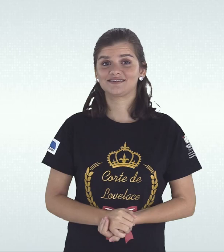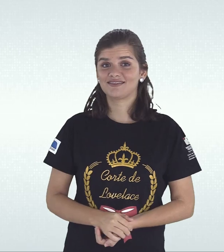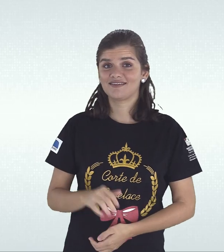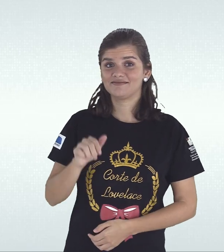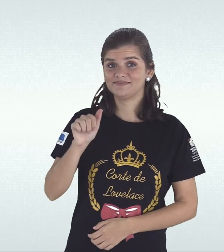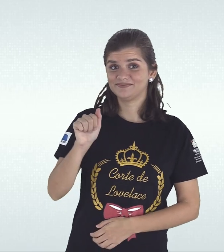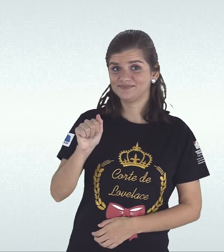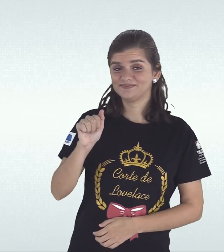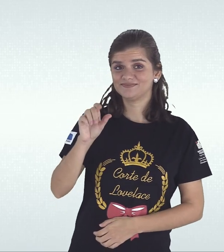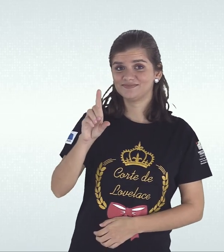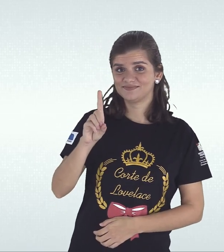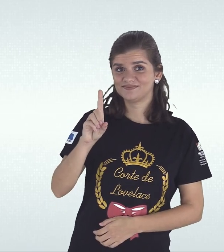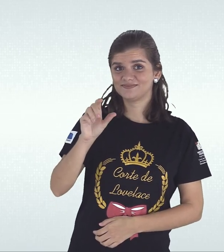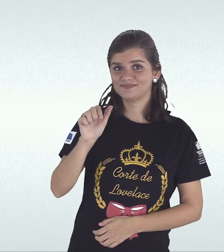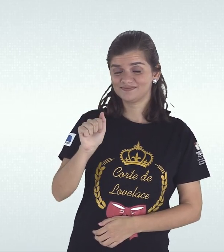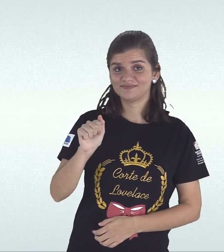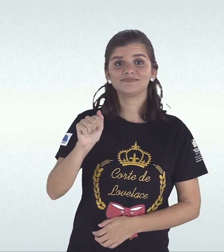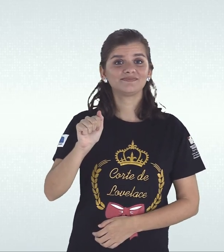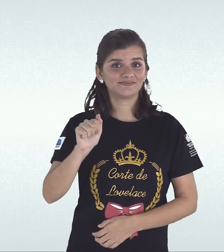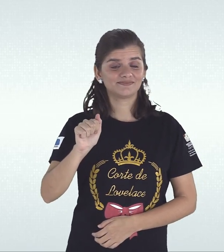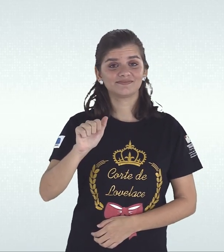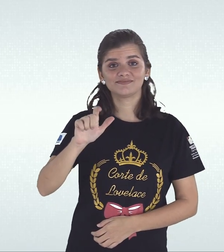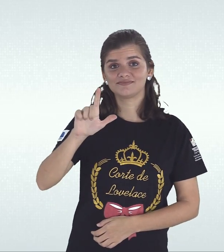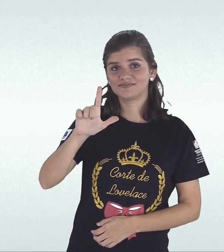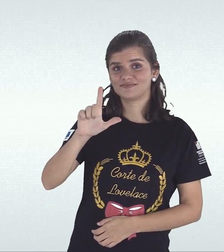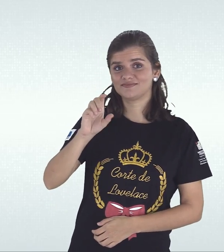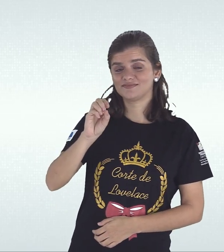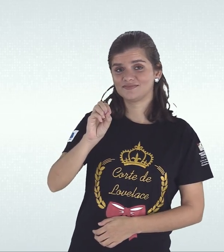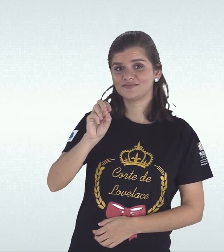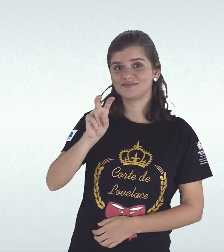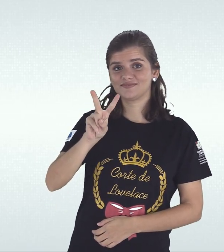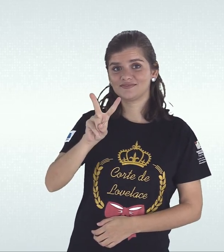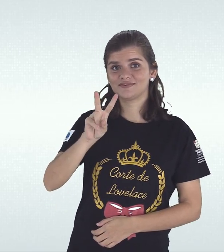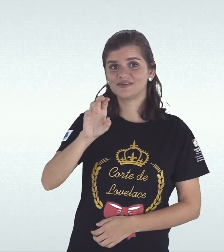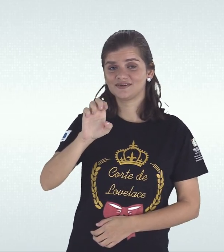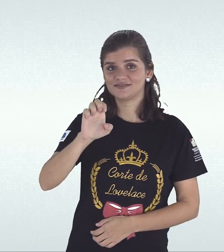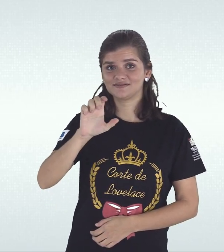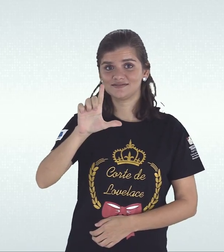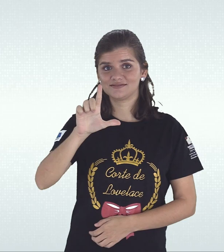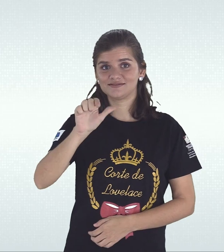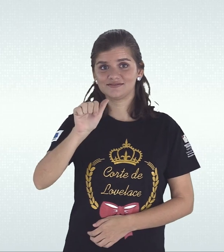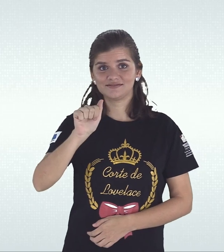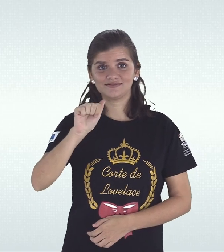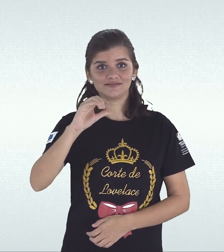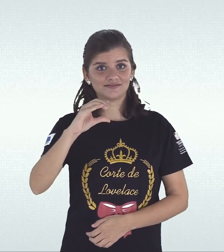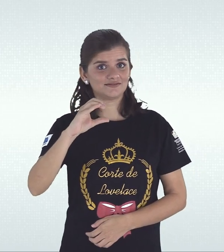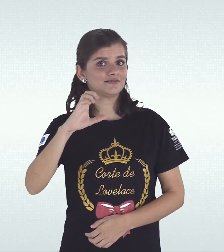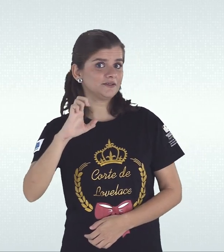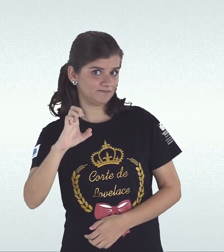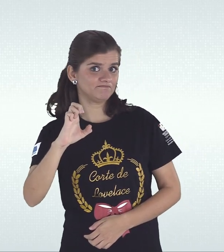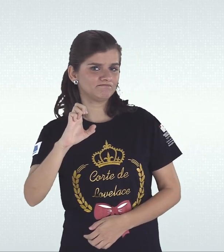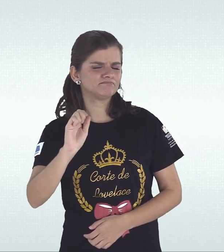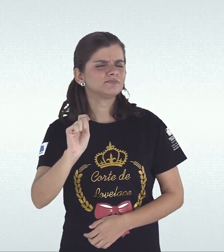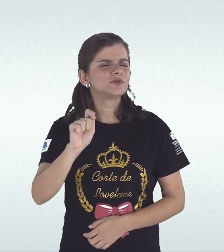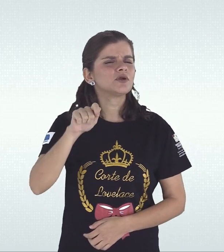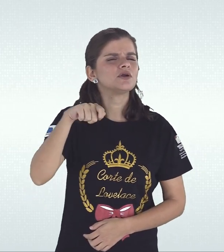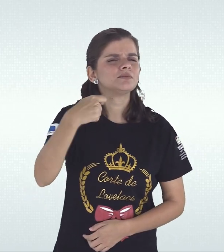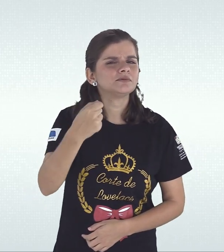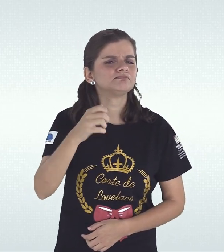qual a aplicabilidade de se realizar uma pesquisa para criação do sinal da add love lei se a